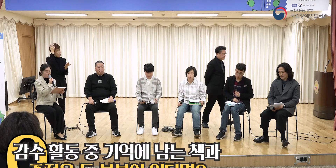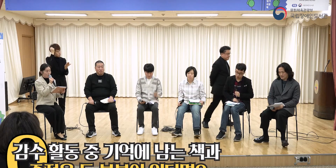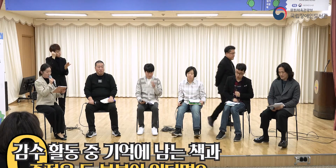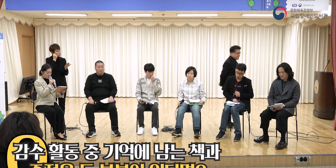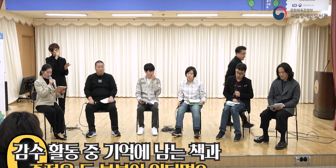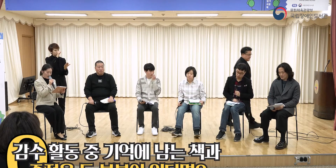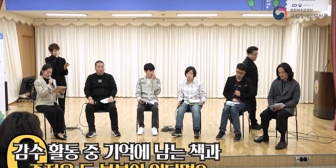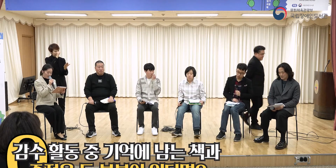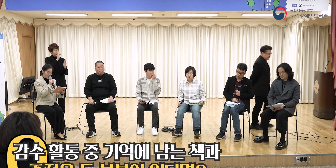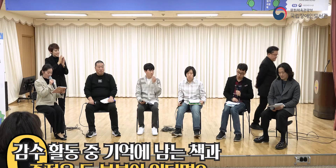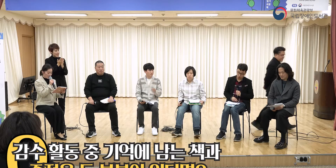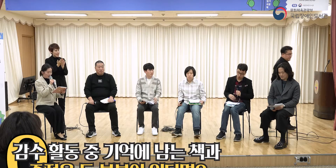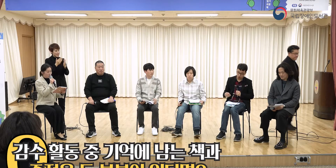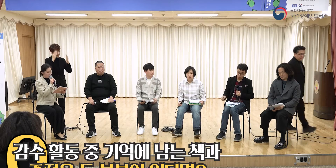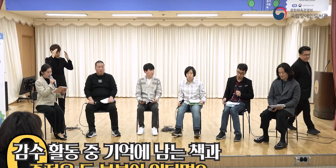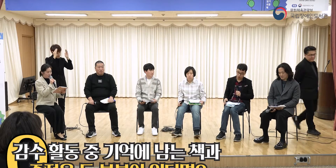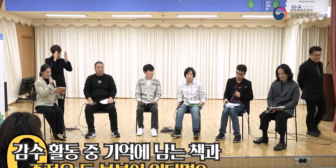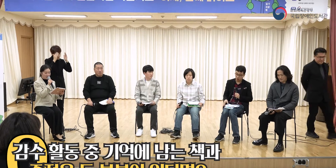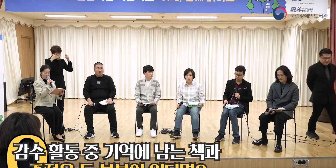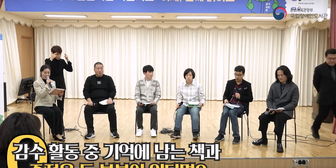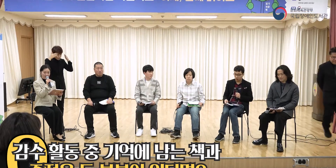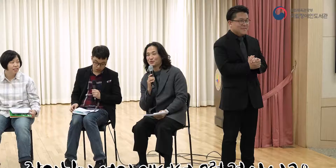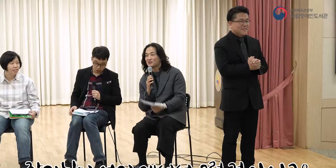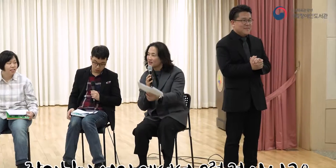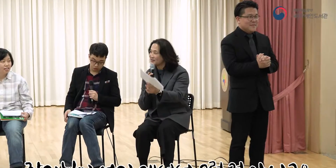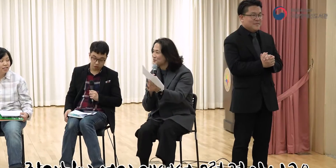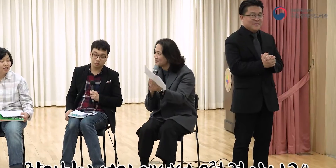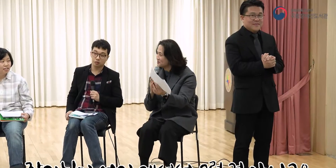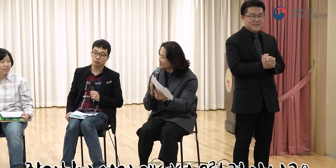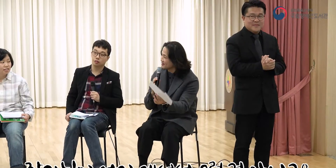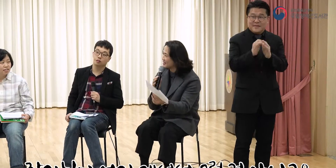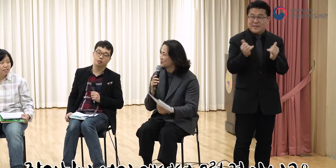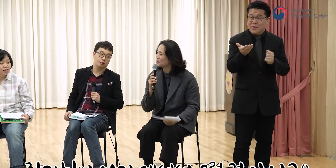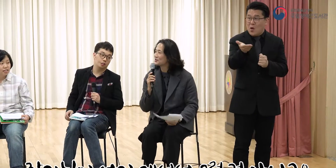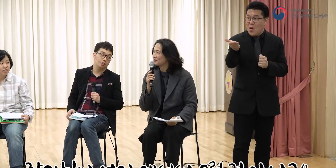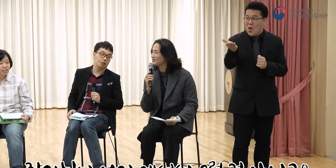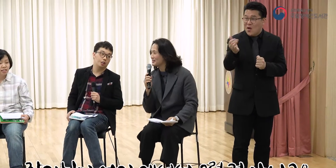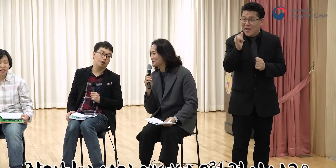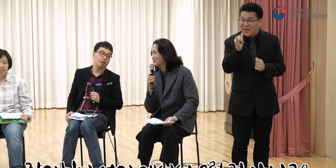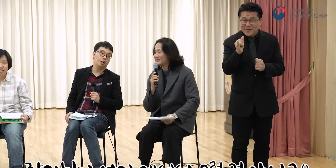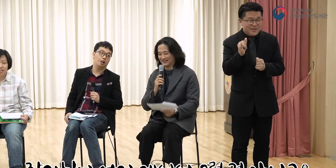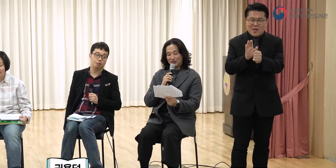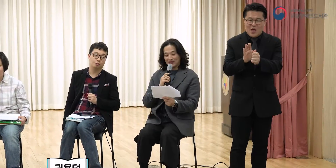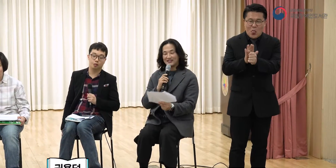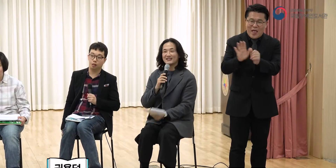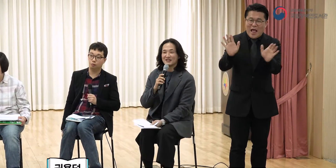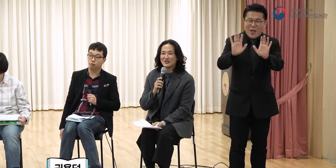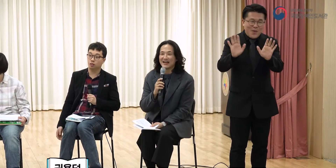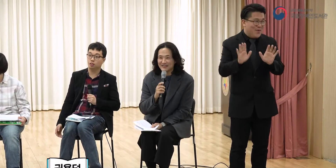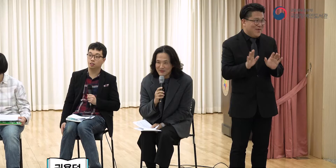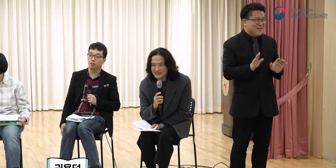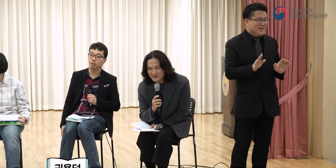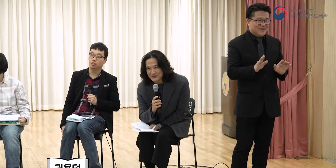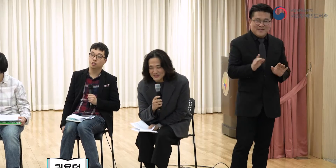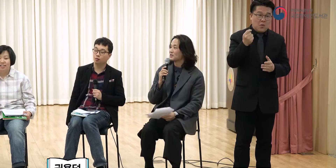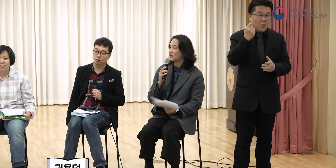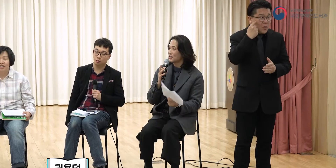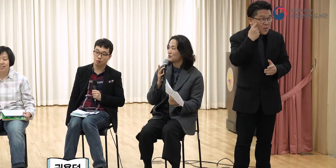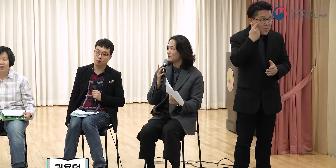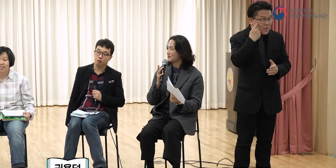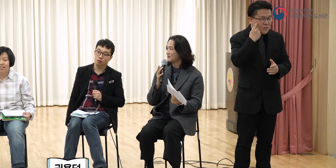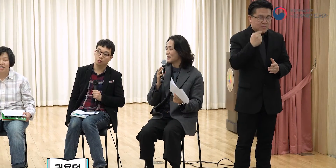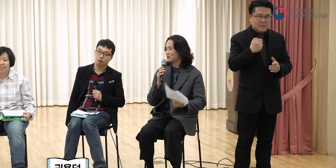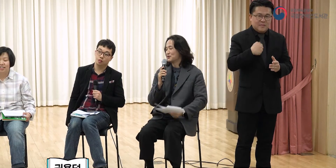부분을 중점으로 감수하고 자문을 하셨는지. 작가님이 여기 계셔서 그러는 게 아니고요. 커넥트가 기억에 가장 많이 남고요.